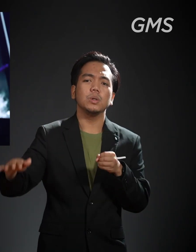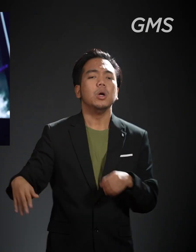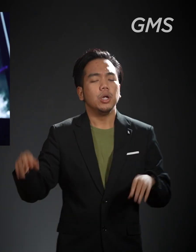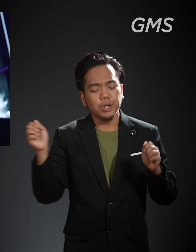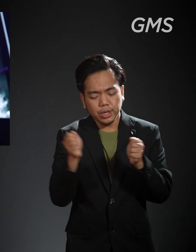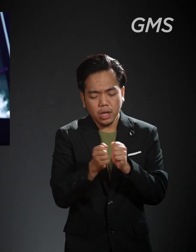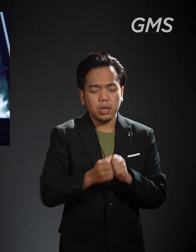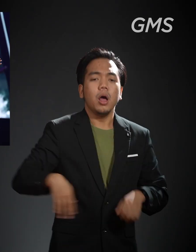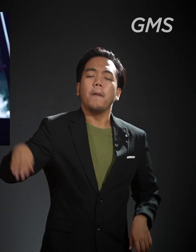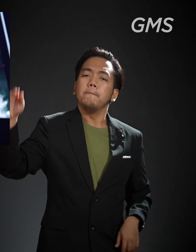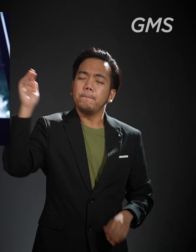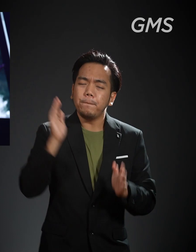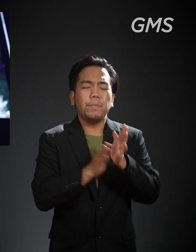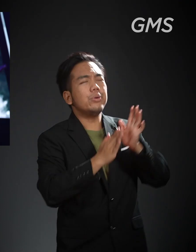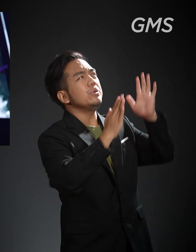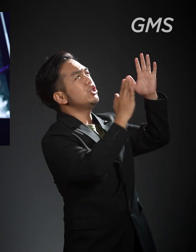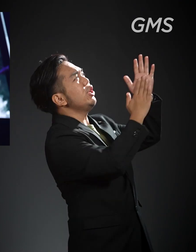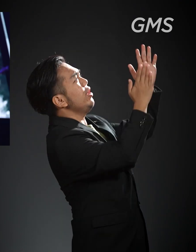penuh dengan